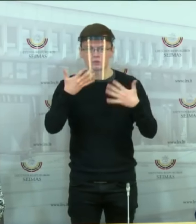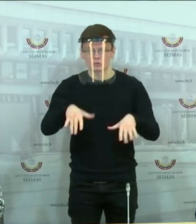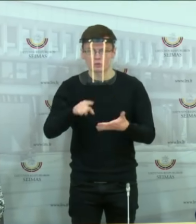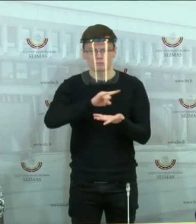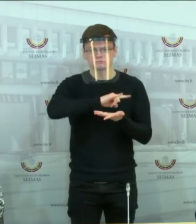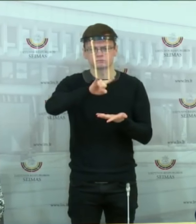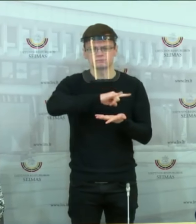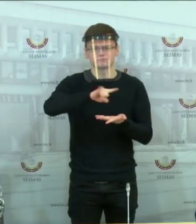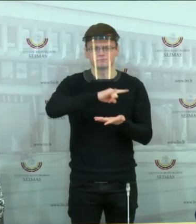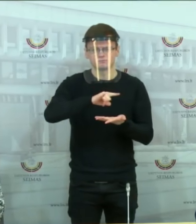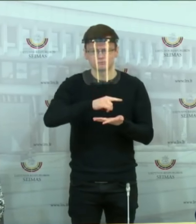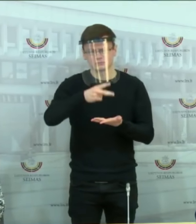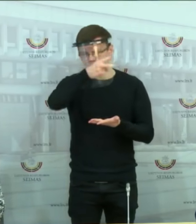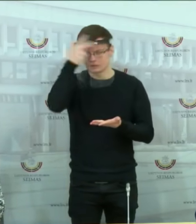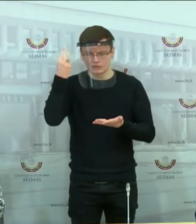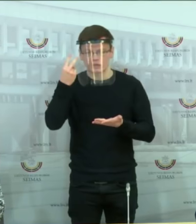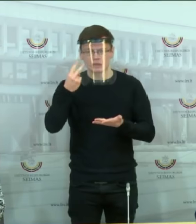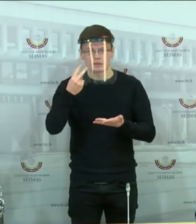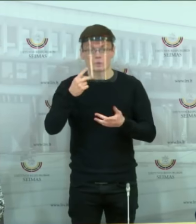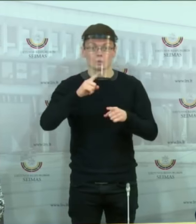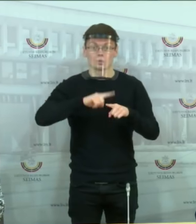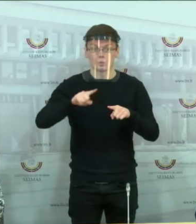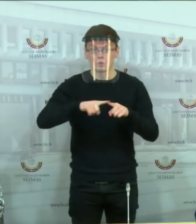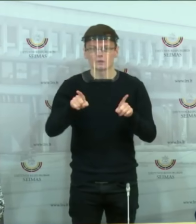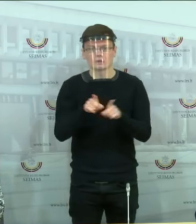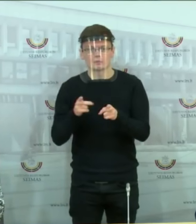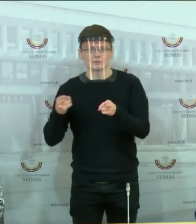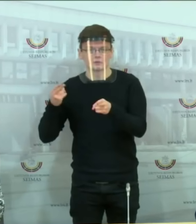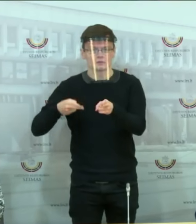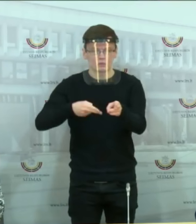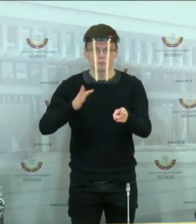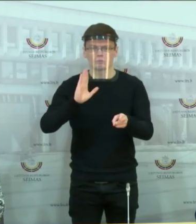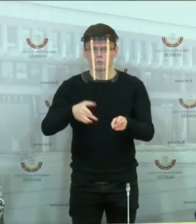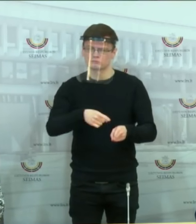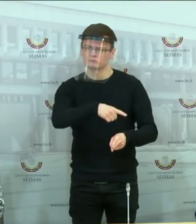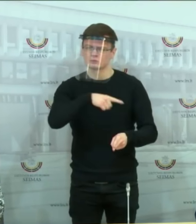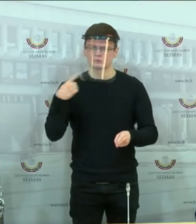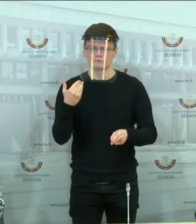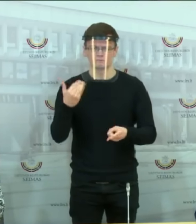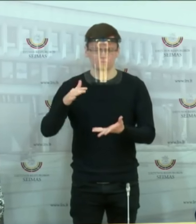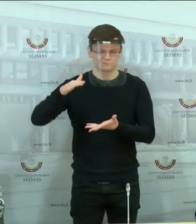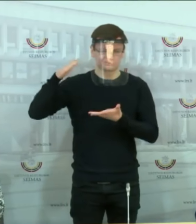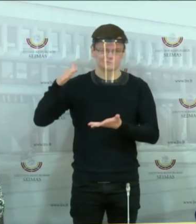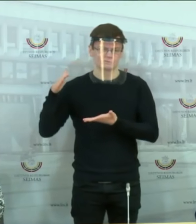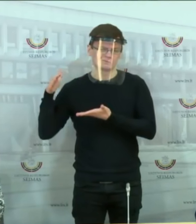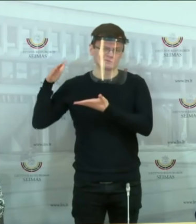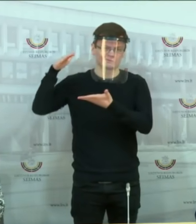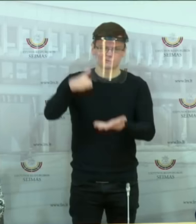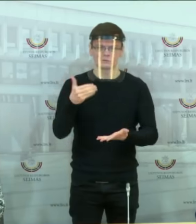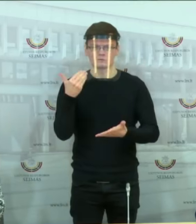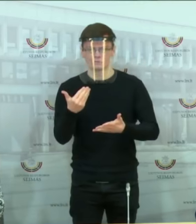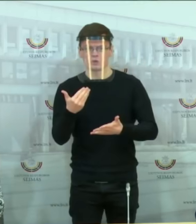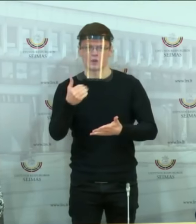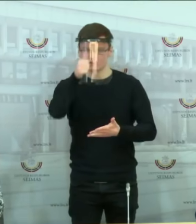lėktuvais į Lietuvą, artimiausių metų atkeliaus jau ir traukiniais, nes tai yra didžiuliai kiekiai. Jau dabar yra didesnė